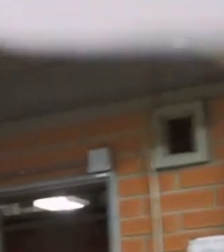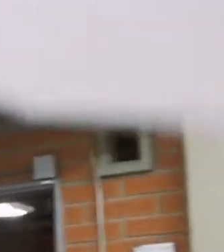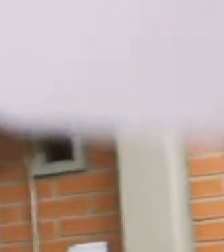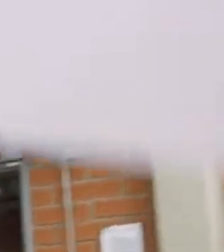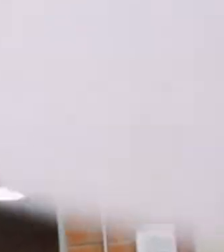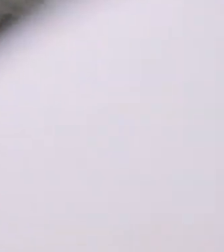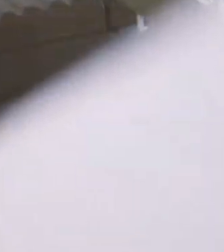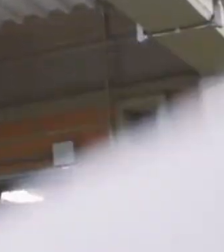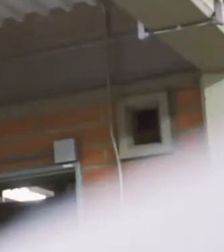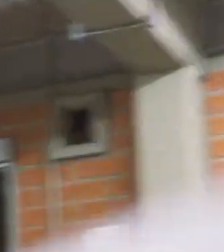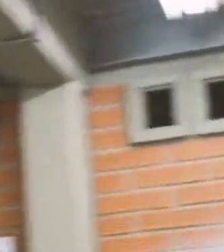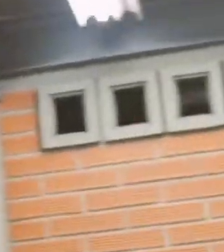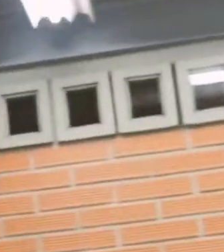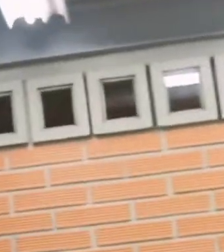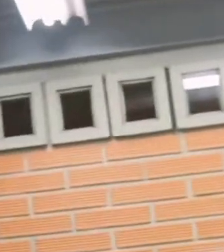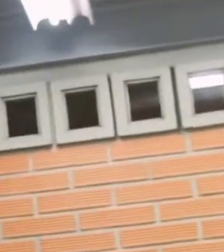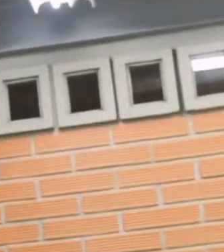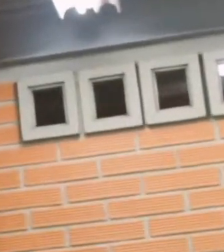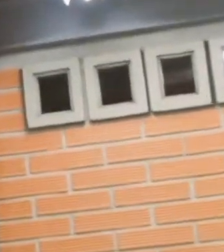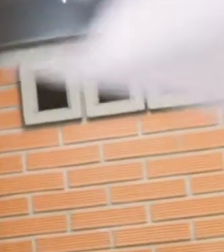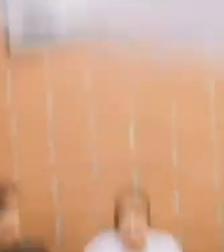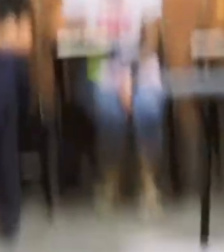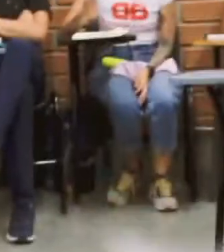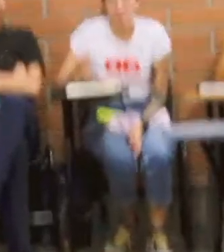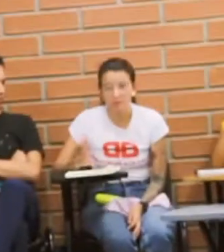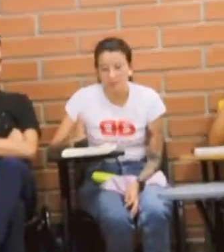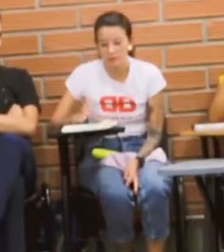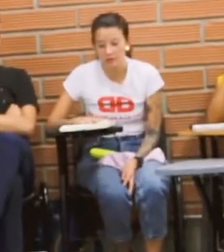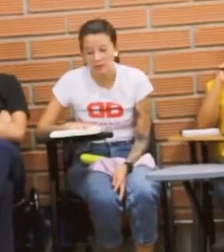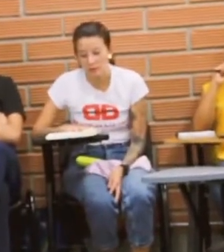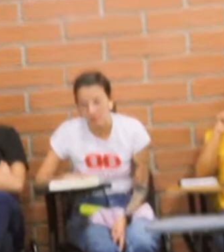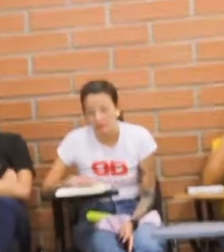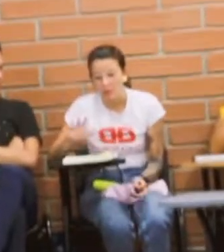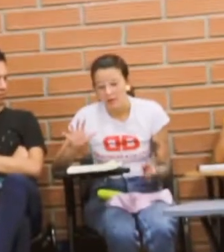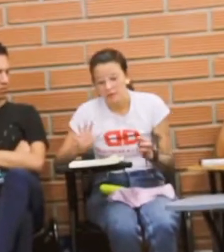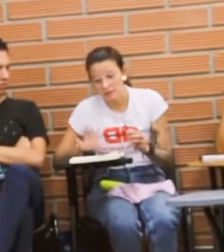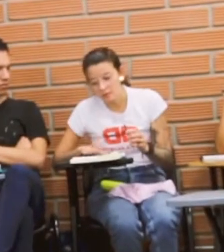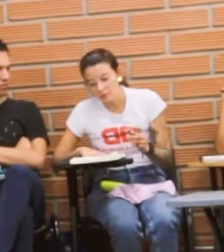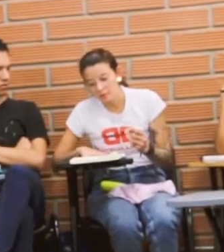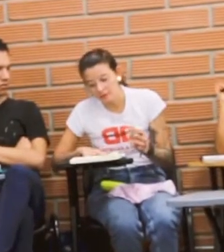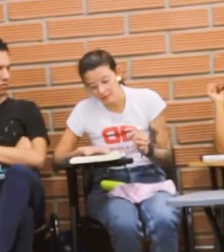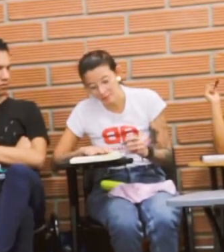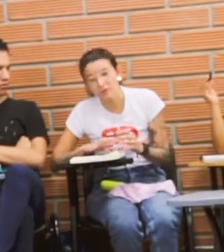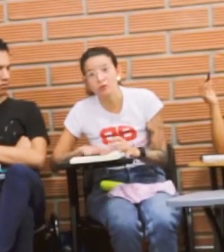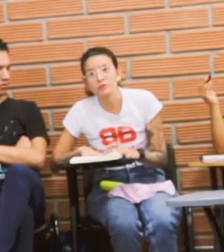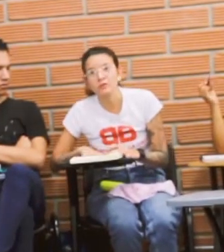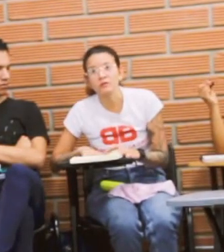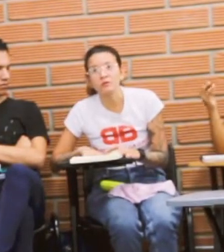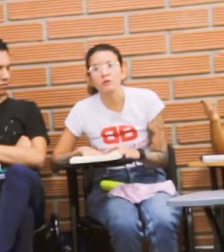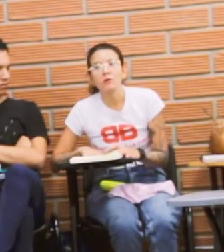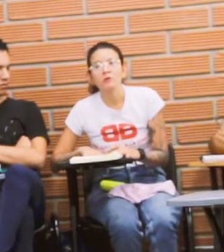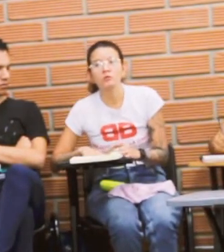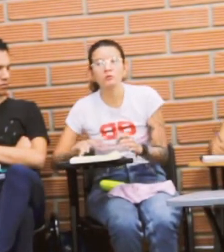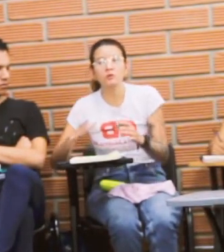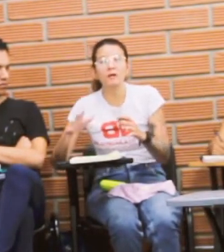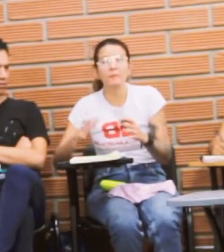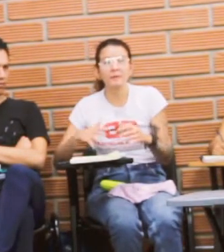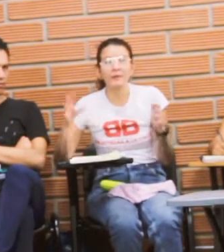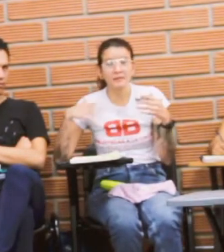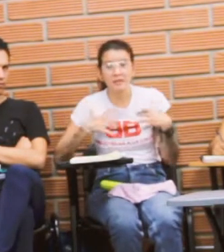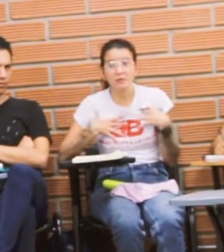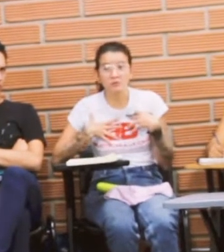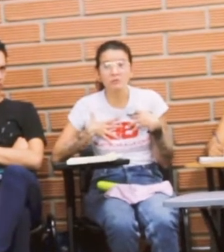Cuando hablamos de equidad educativa, que fue lo último que propuso, pues usted recogió, estamos incluyendo no solo